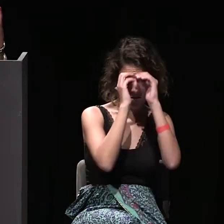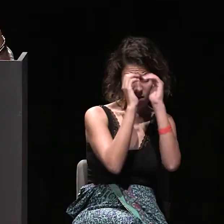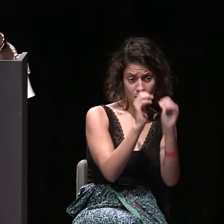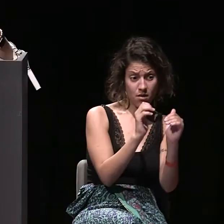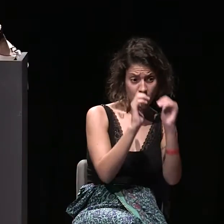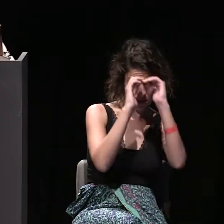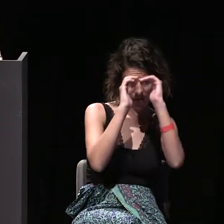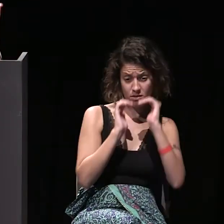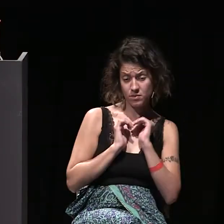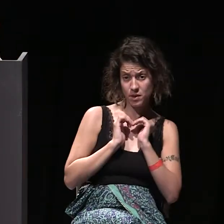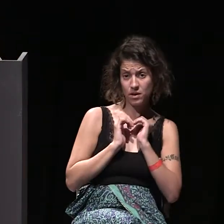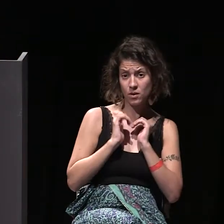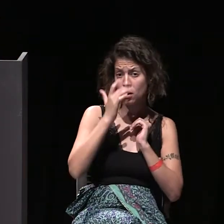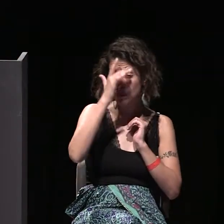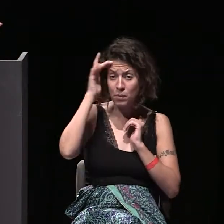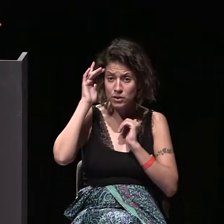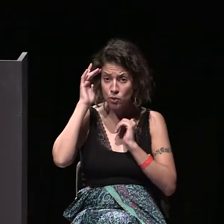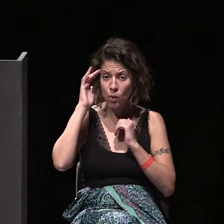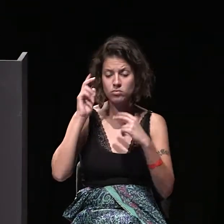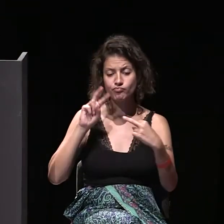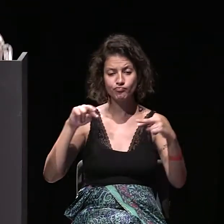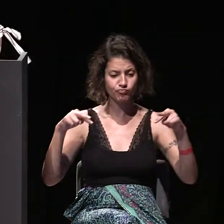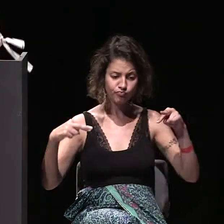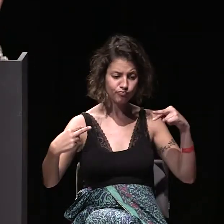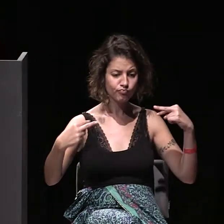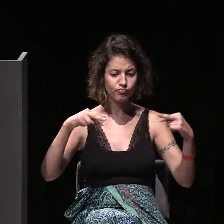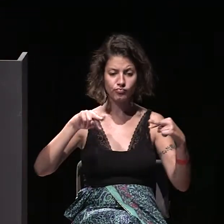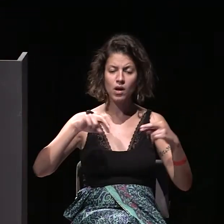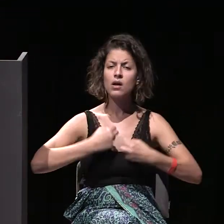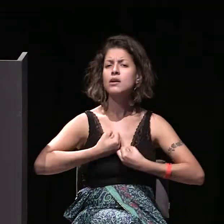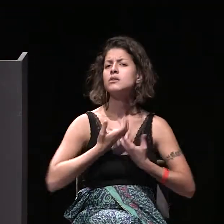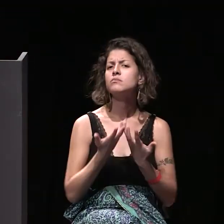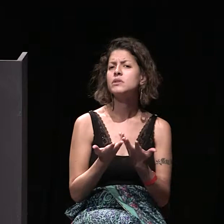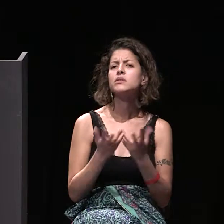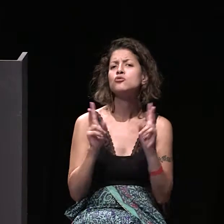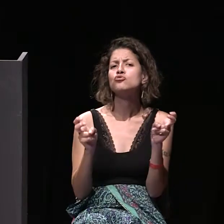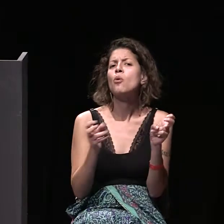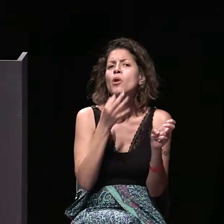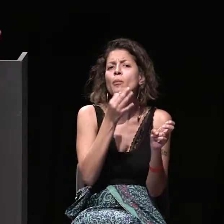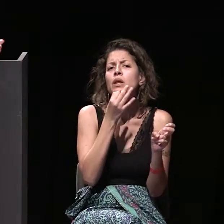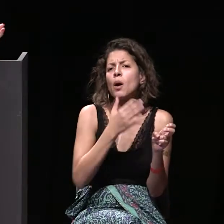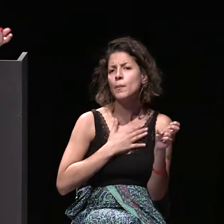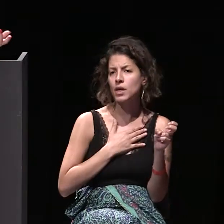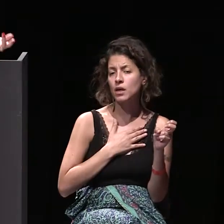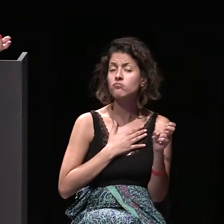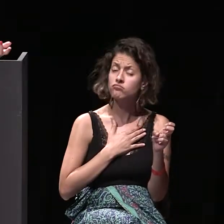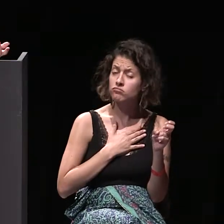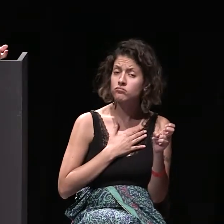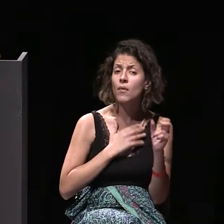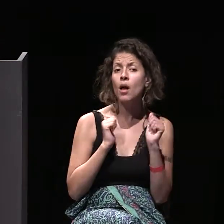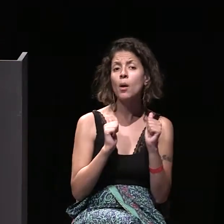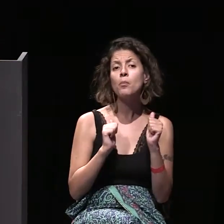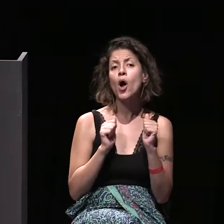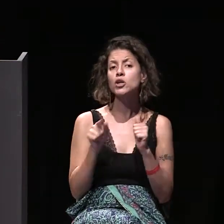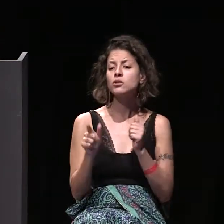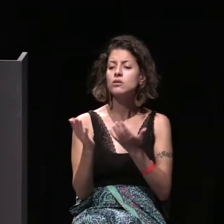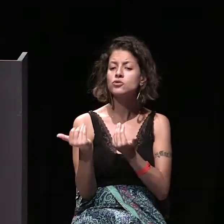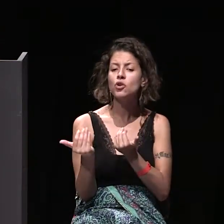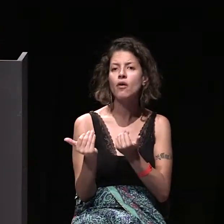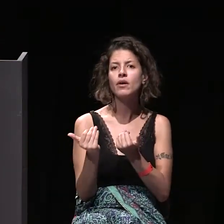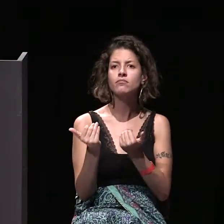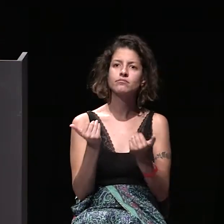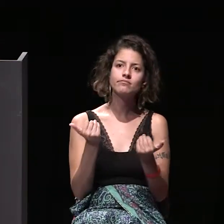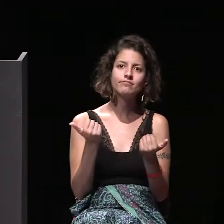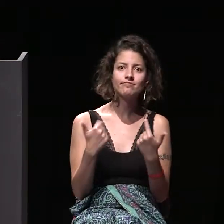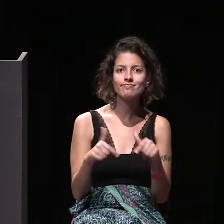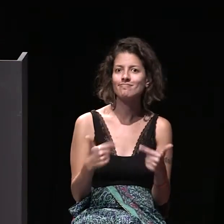pessoas se escutem e que possam expressar o que pensam, nas suas opiniões, eles podem atuar de maneira